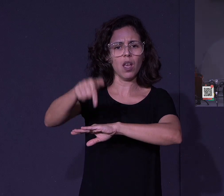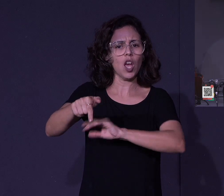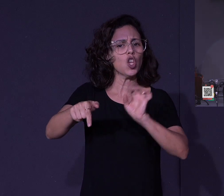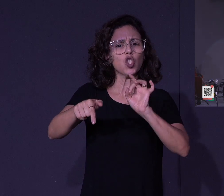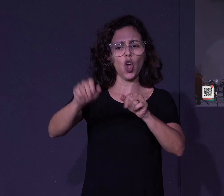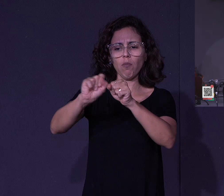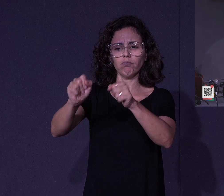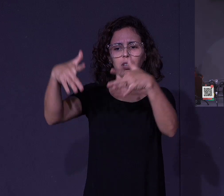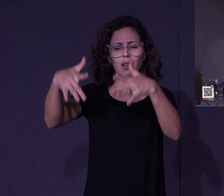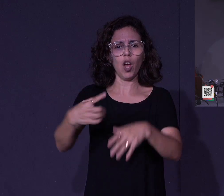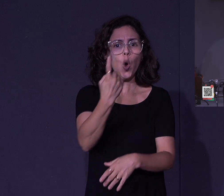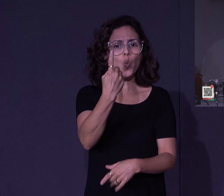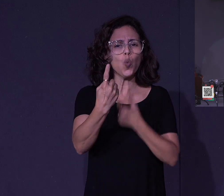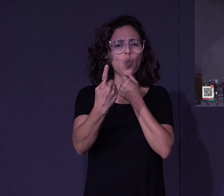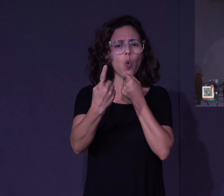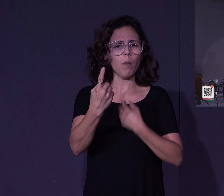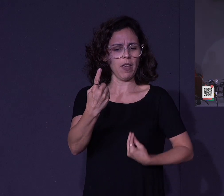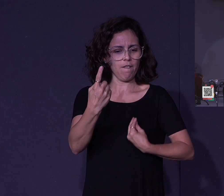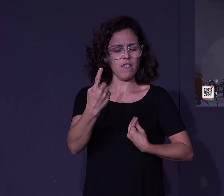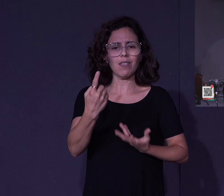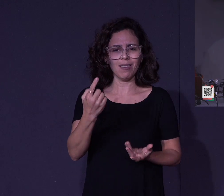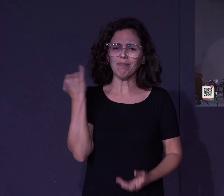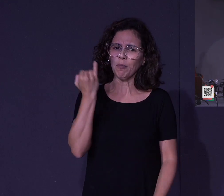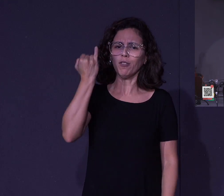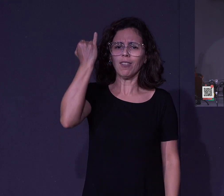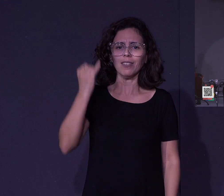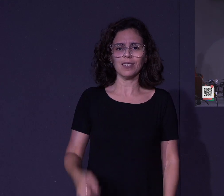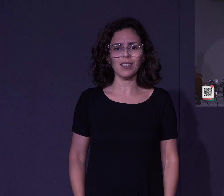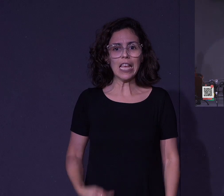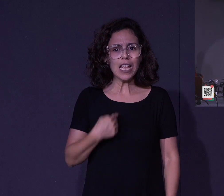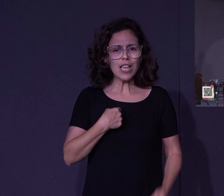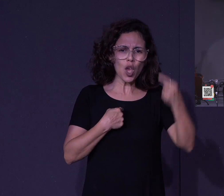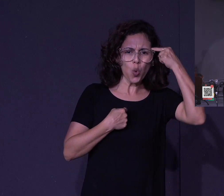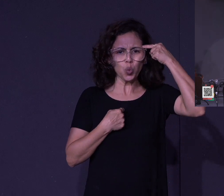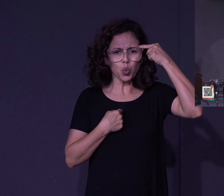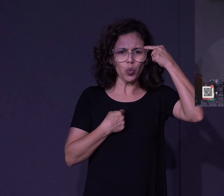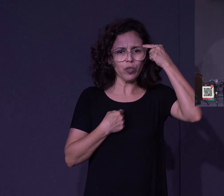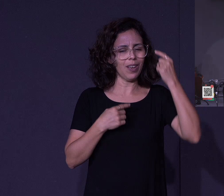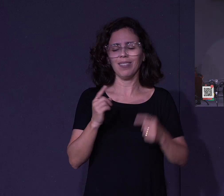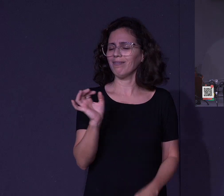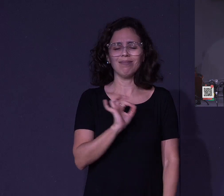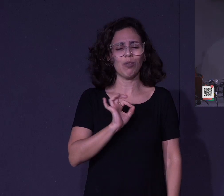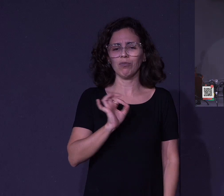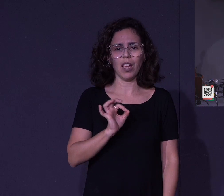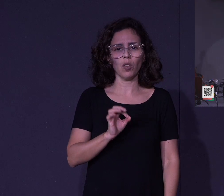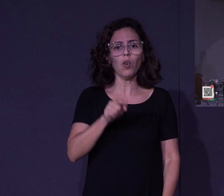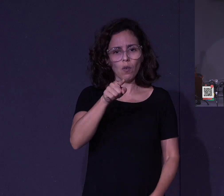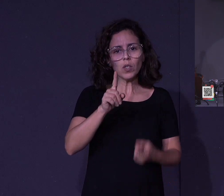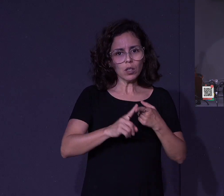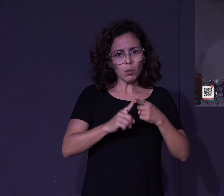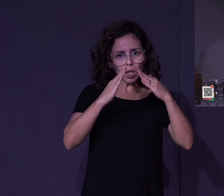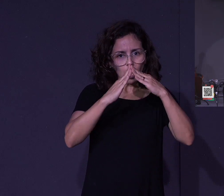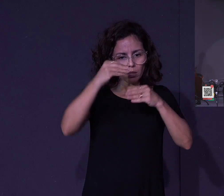eu não tenho dúvida que ele trouxe você aqui nessa noite, está fazendo você participar de casa, porque ele tem